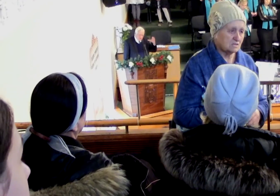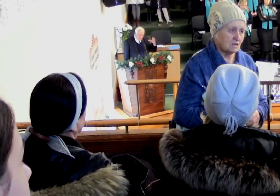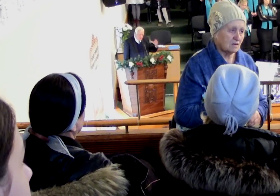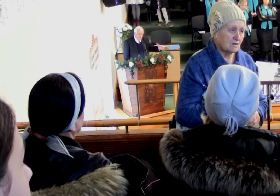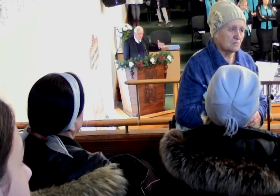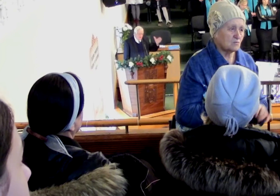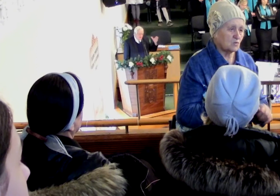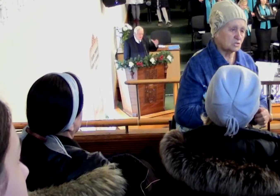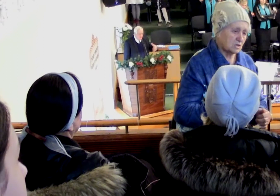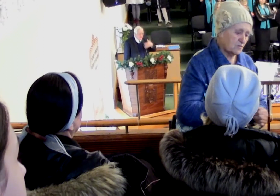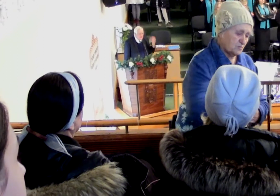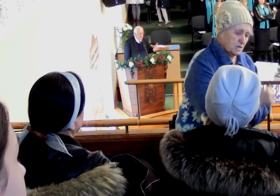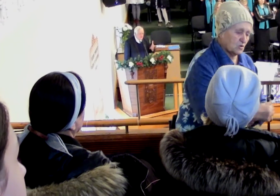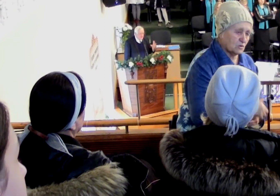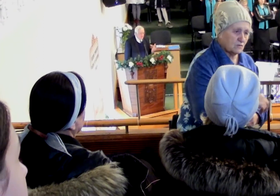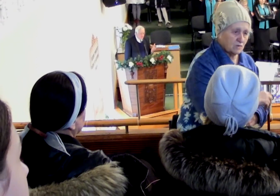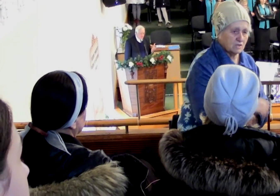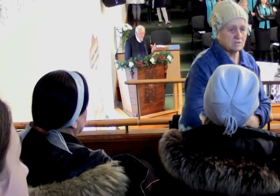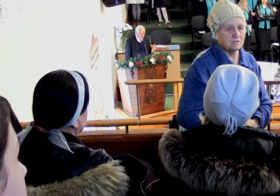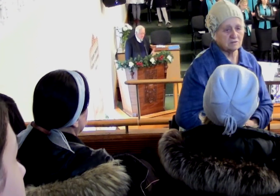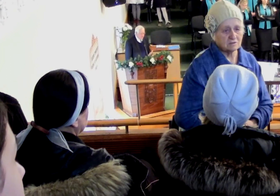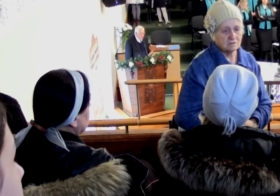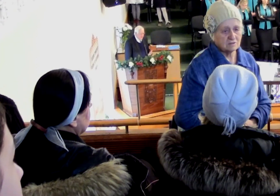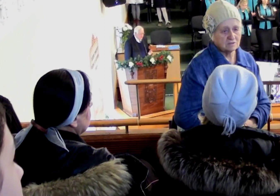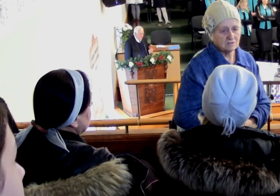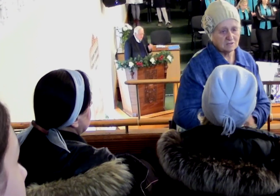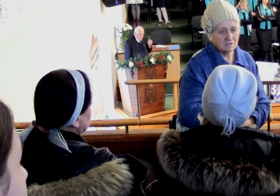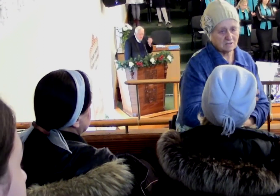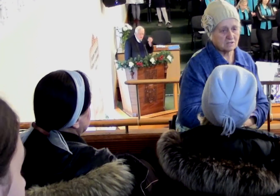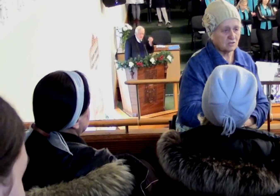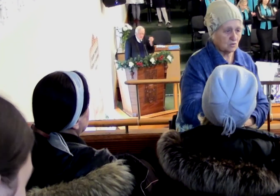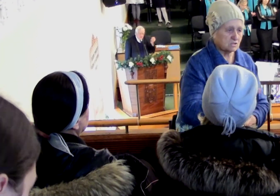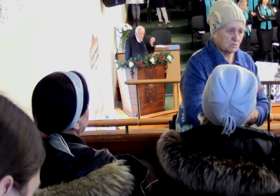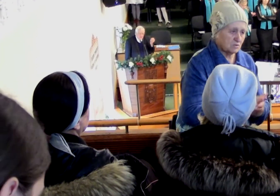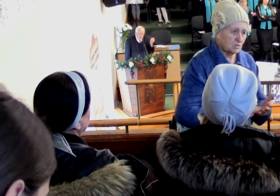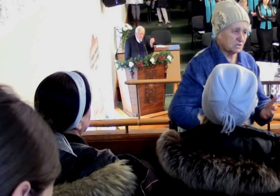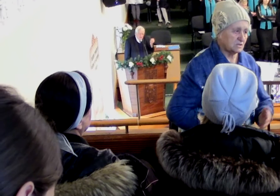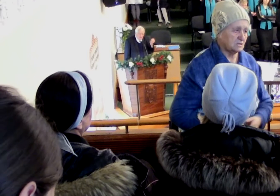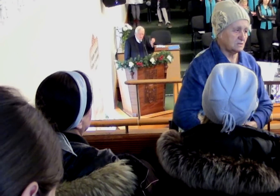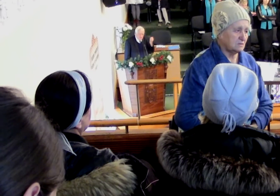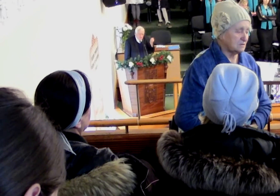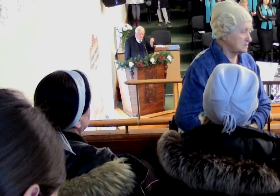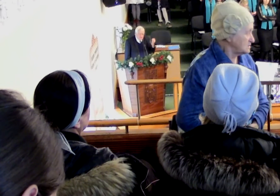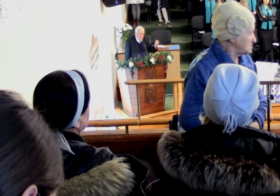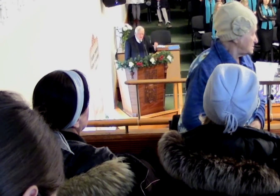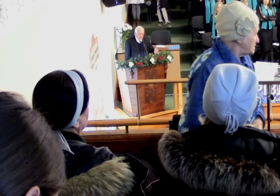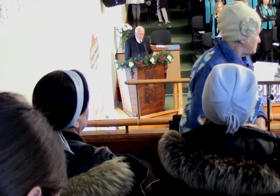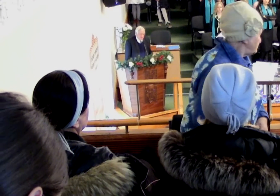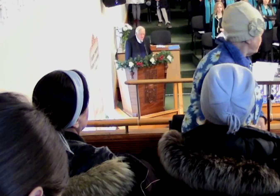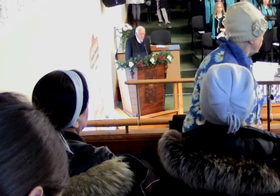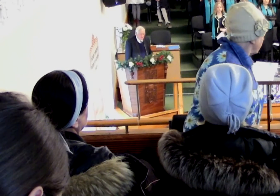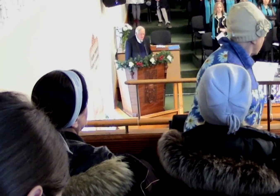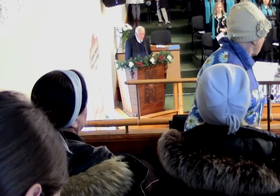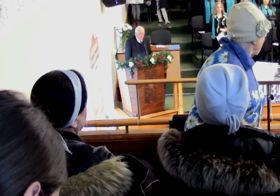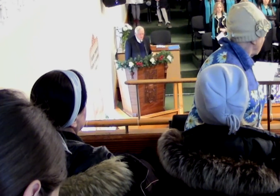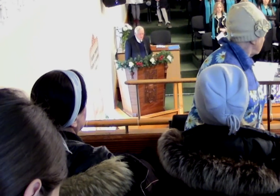Когда человек выходит, обретаются слова в это время. Обретается смысл того важного решения,